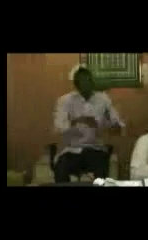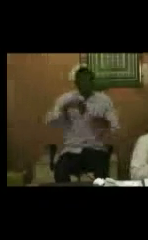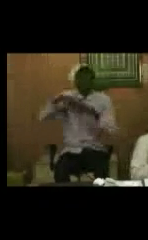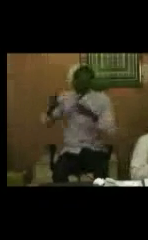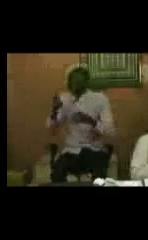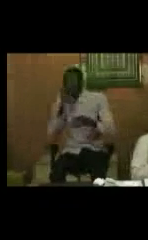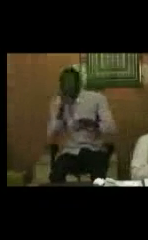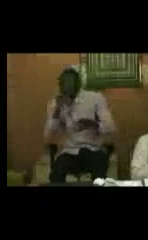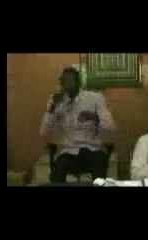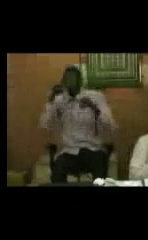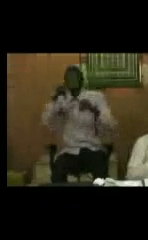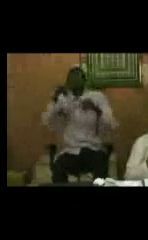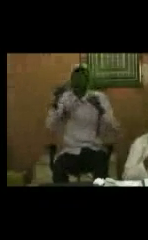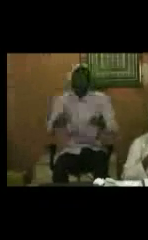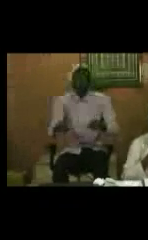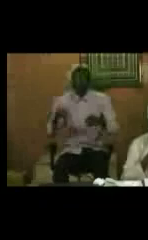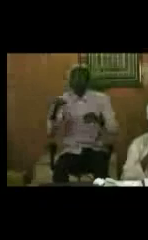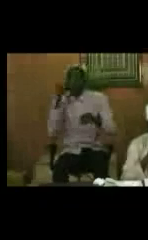ko pa